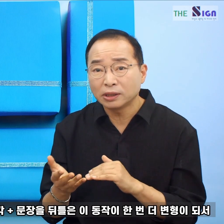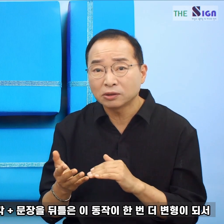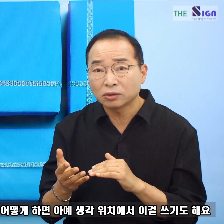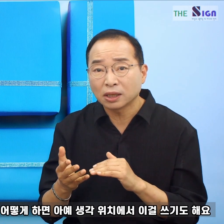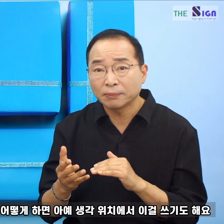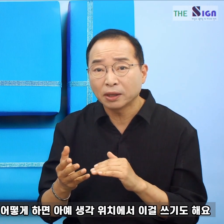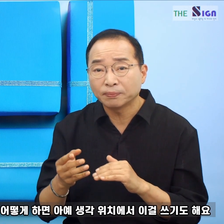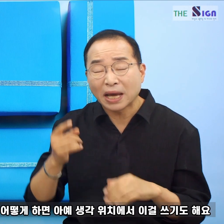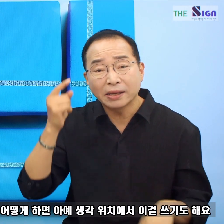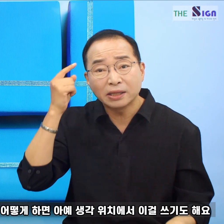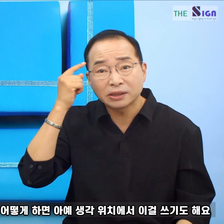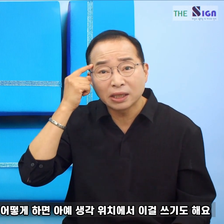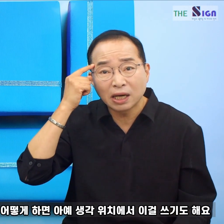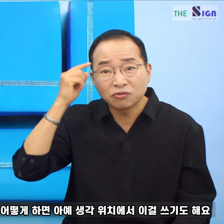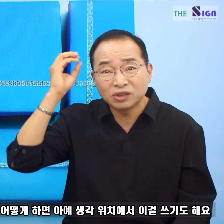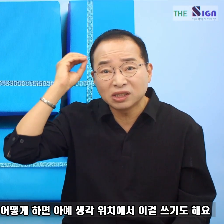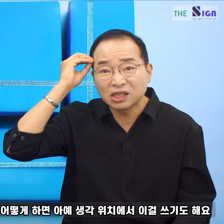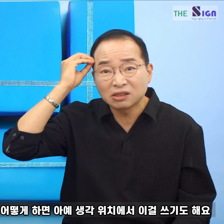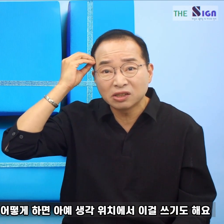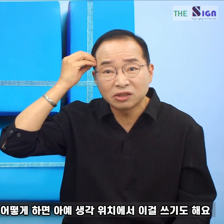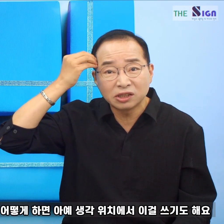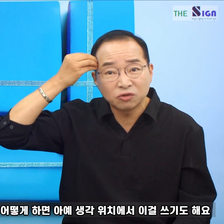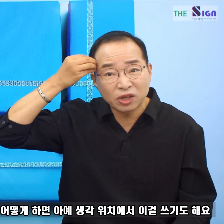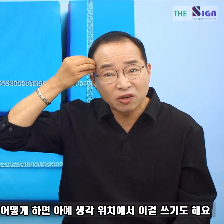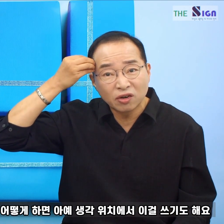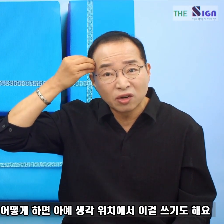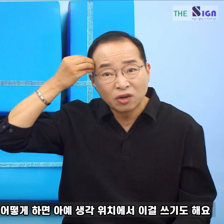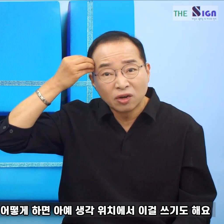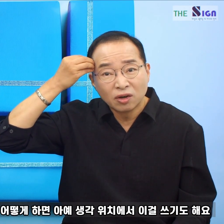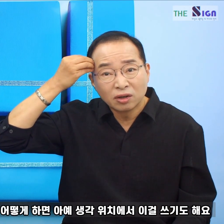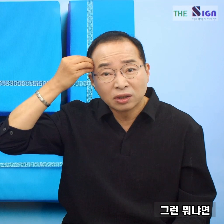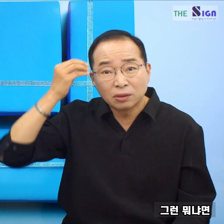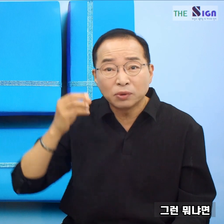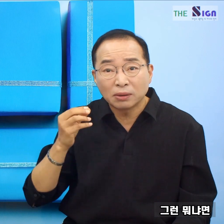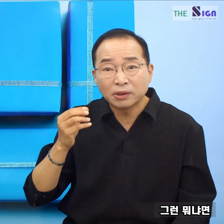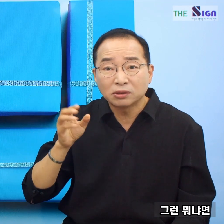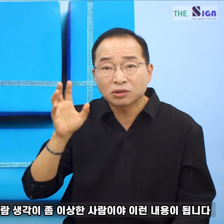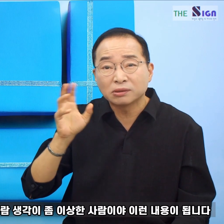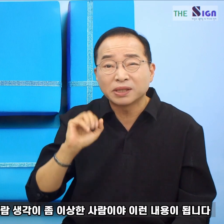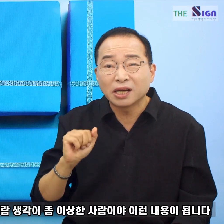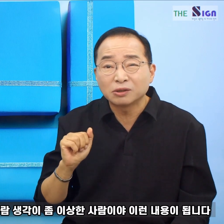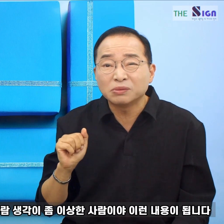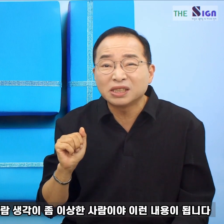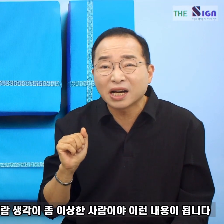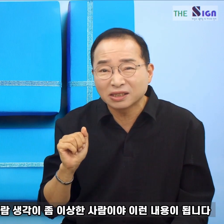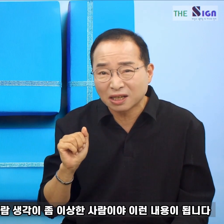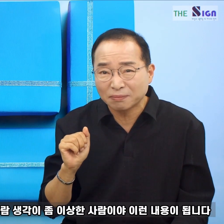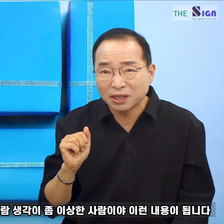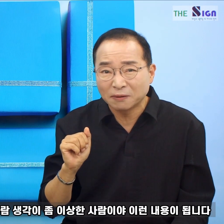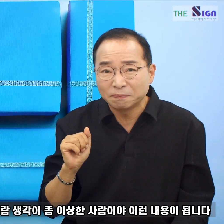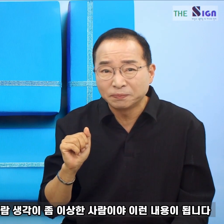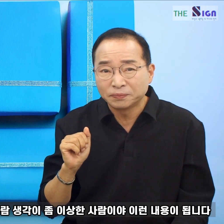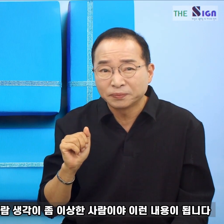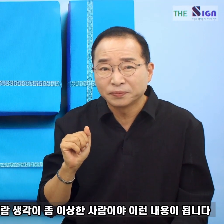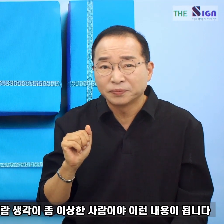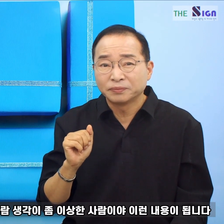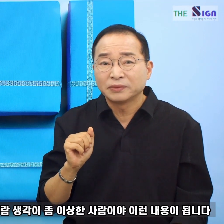어떻게 하면 아예 생각 위치에서 이걸 쓰기도 해요. 그럼 뭐냐면 저 사람 생각이 좀 이상한 사람이야